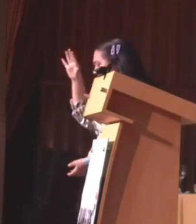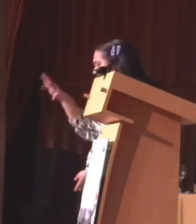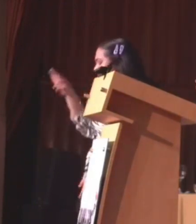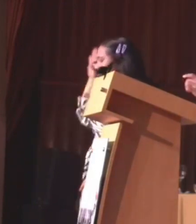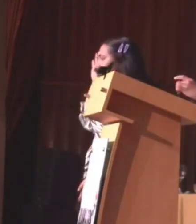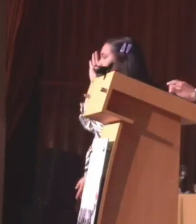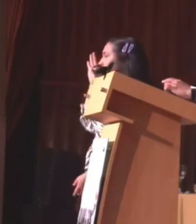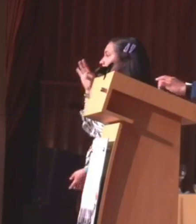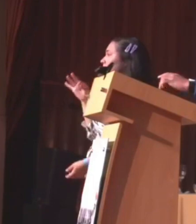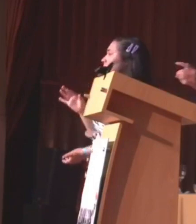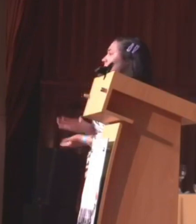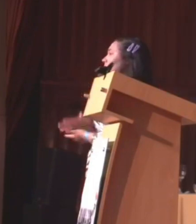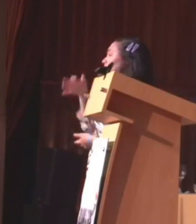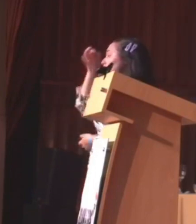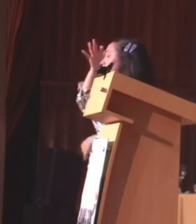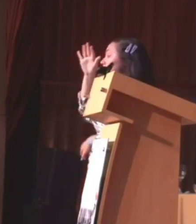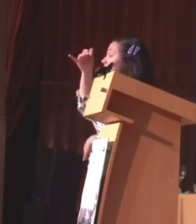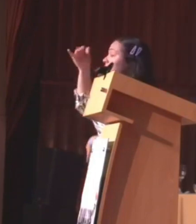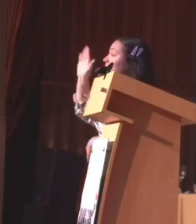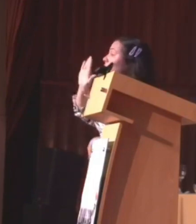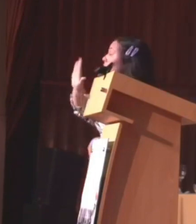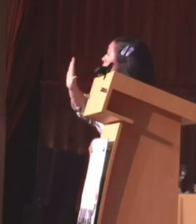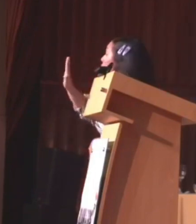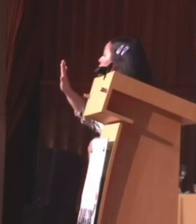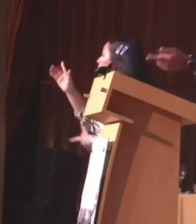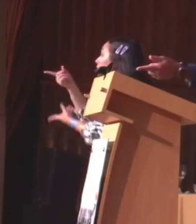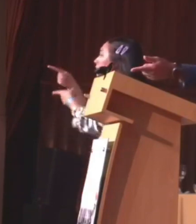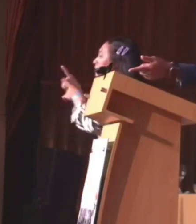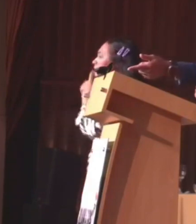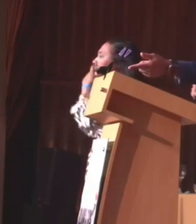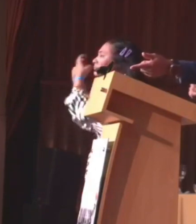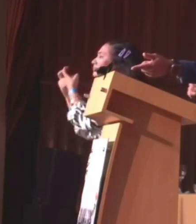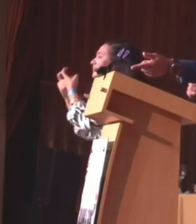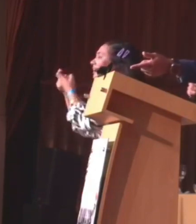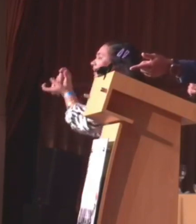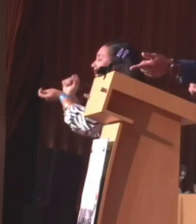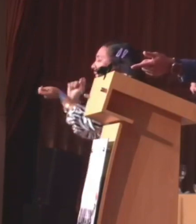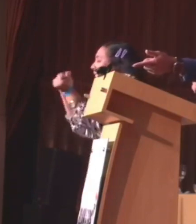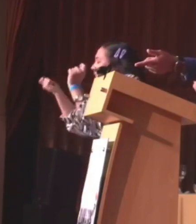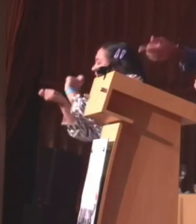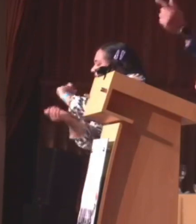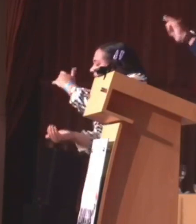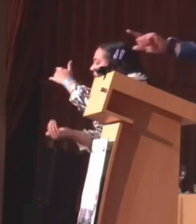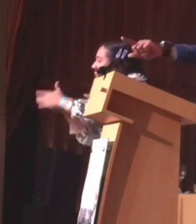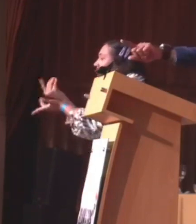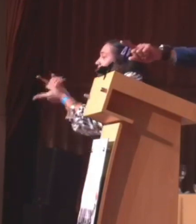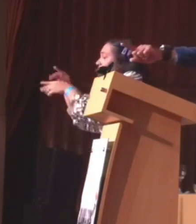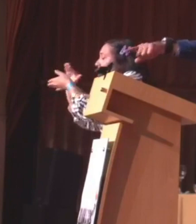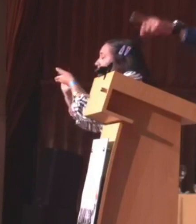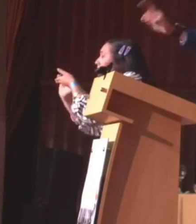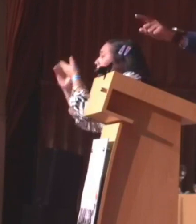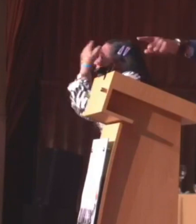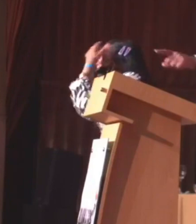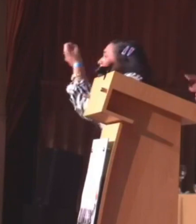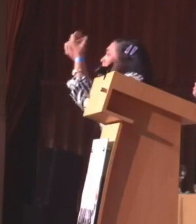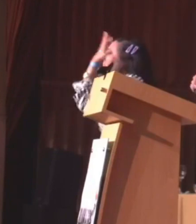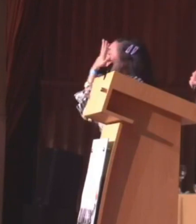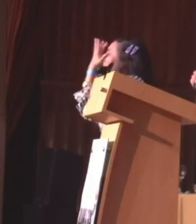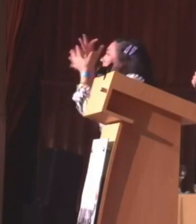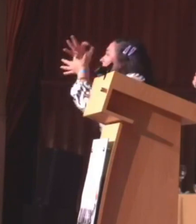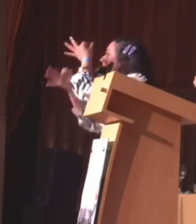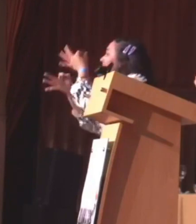Si has caído en esta hora, puede haber restitución, porque hijitos míos, si vosotros has pecado, abogado tenemos, la sangre de